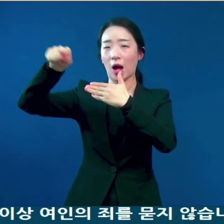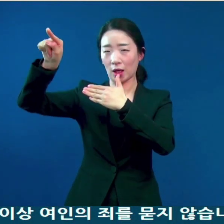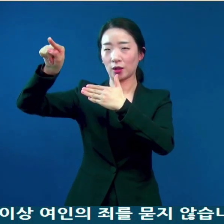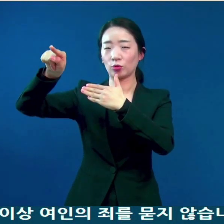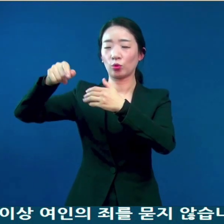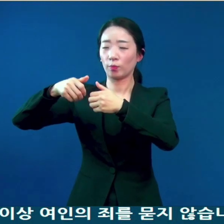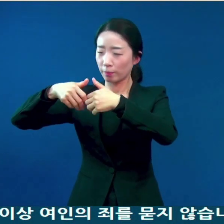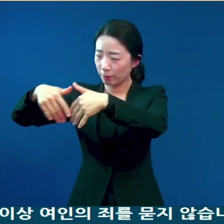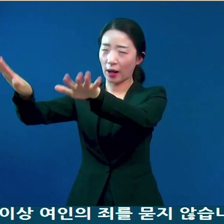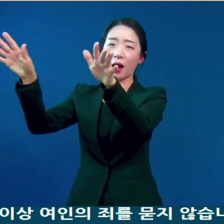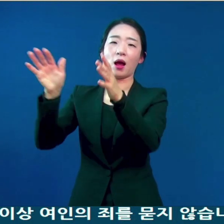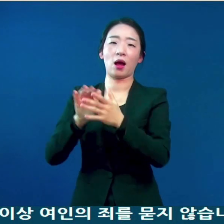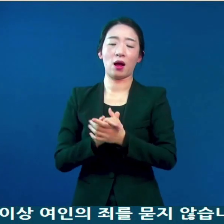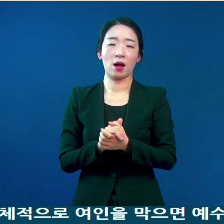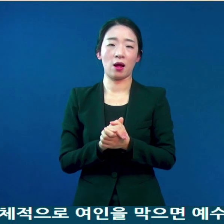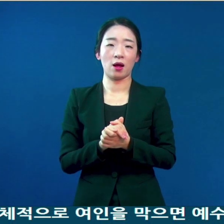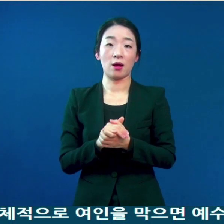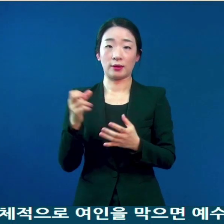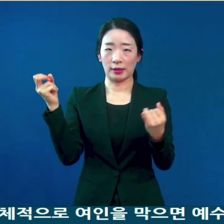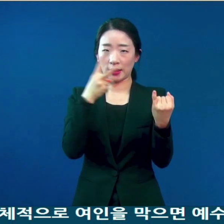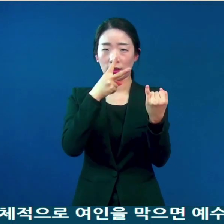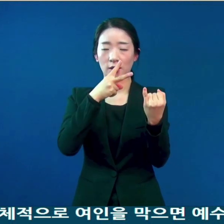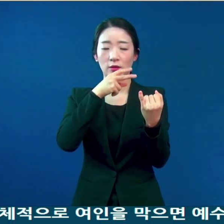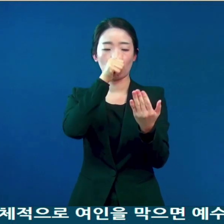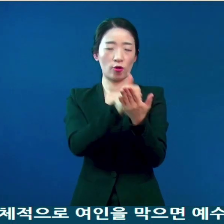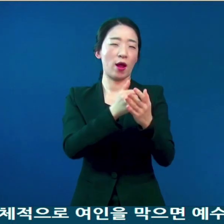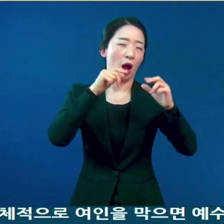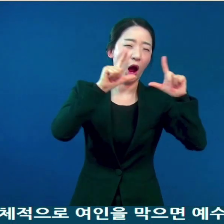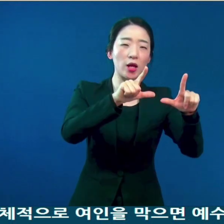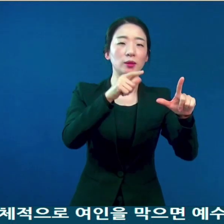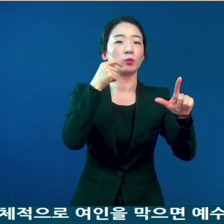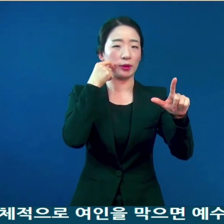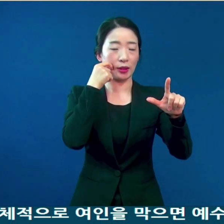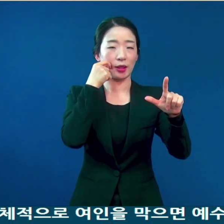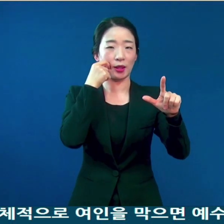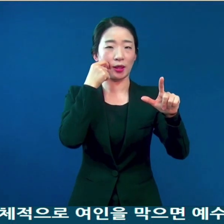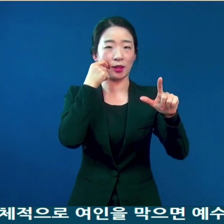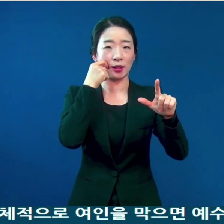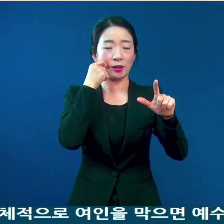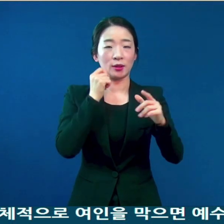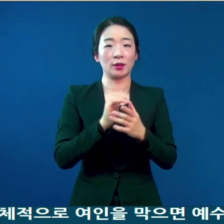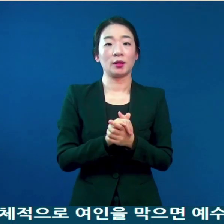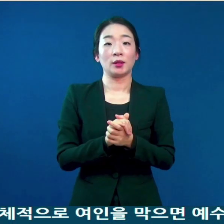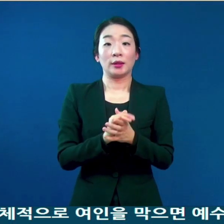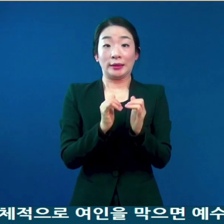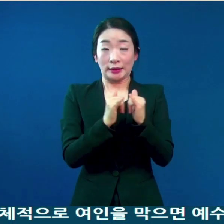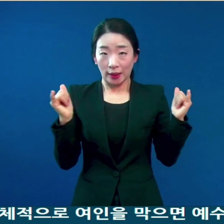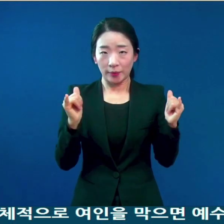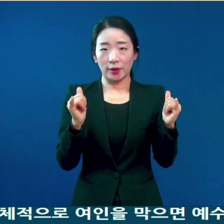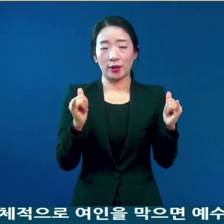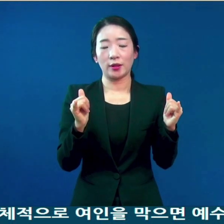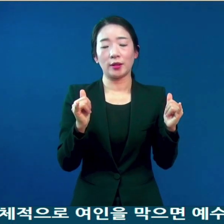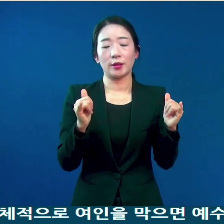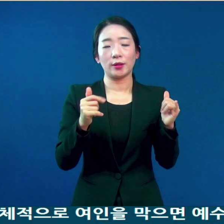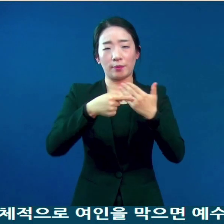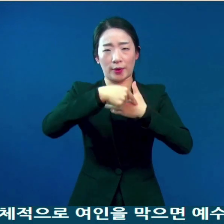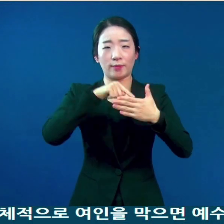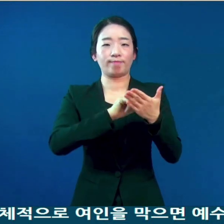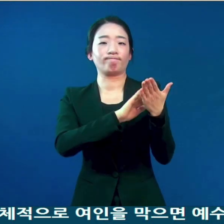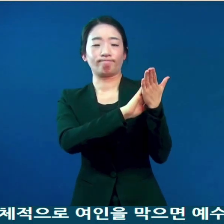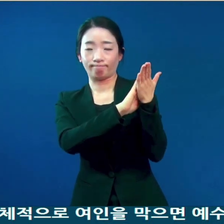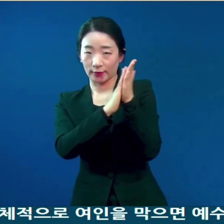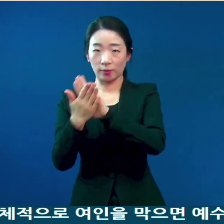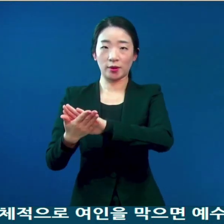예수님의 생명에 빛 앞에 사람들이 변한 겁니다. 그래서 이 여인은